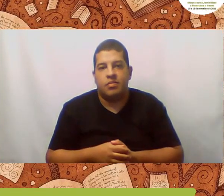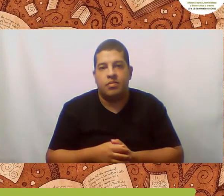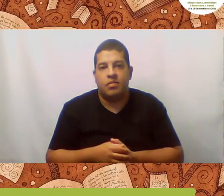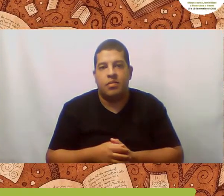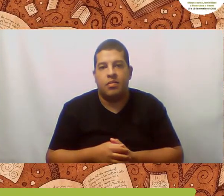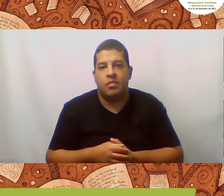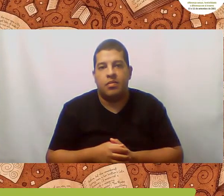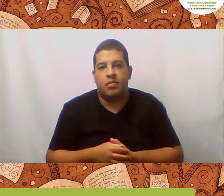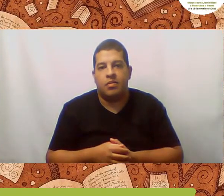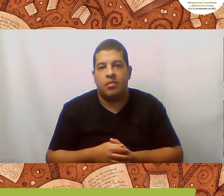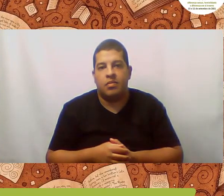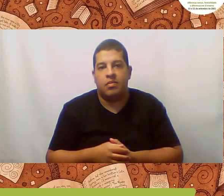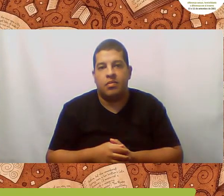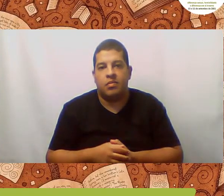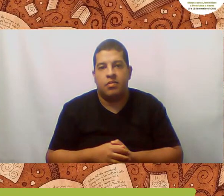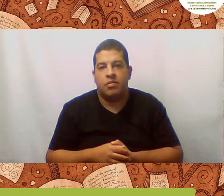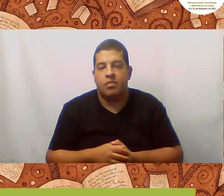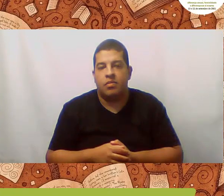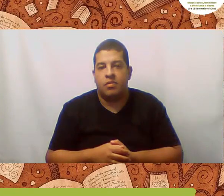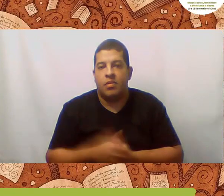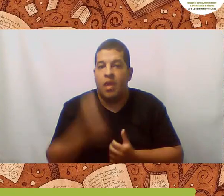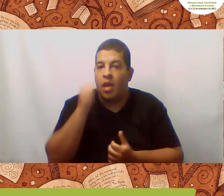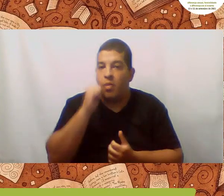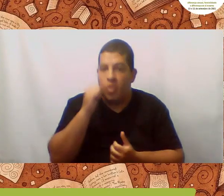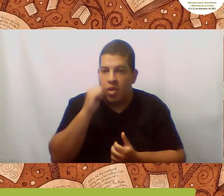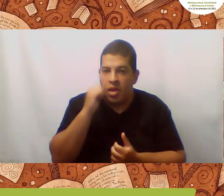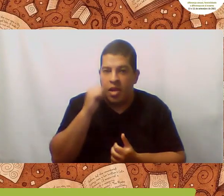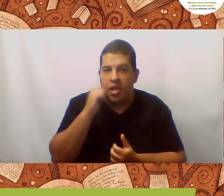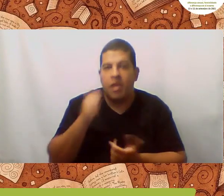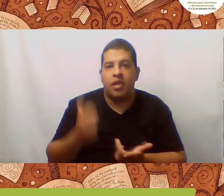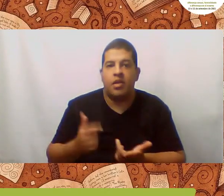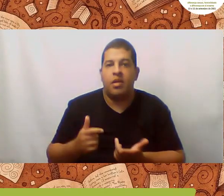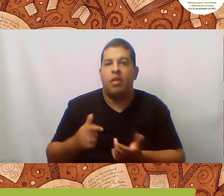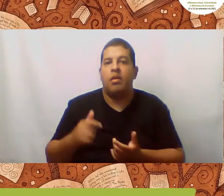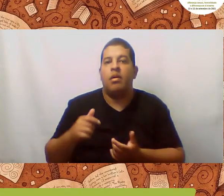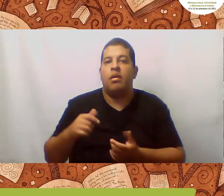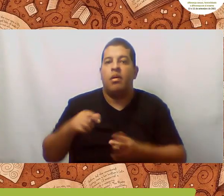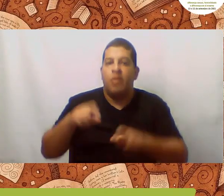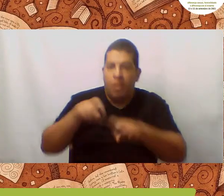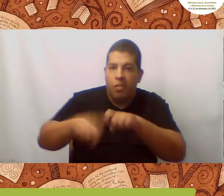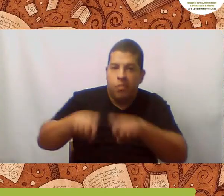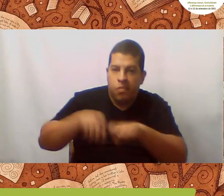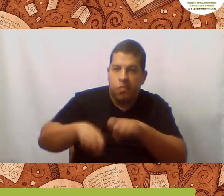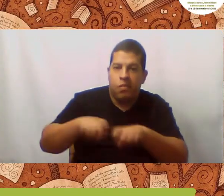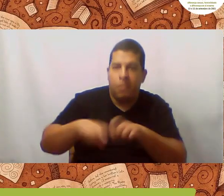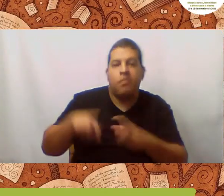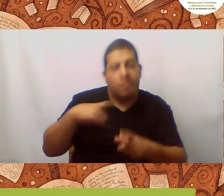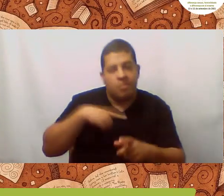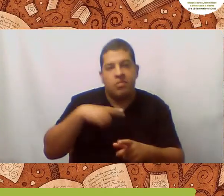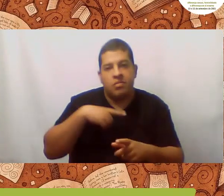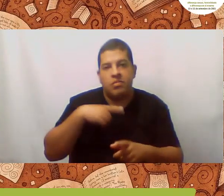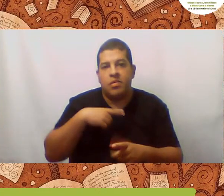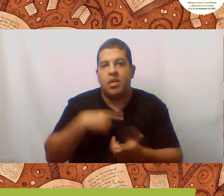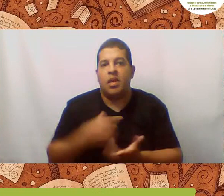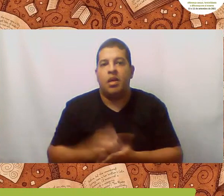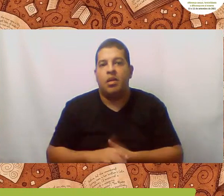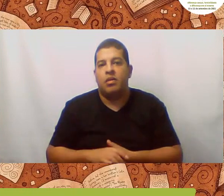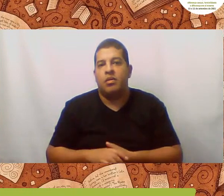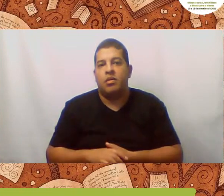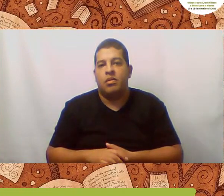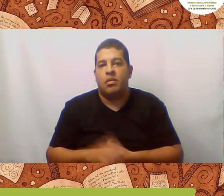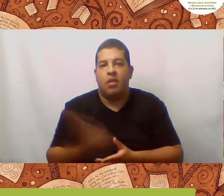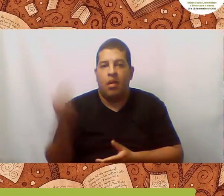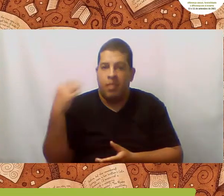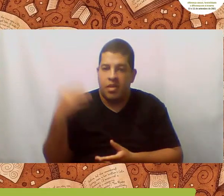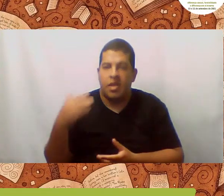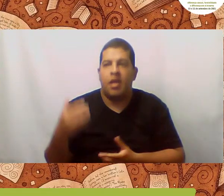mulheres mais ativas sexualmente, né, que não se submetiam ao domínio